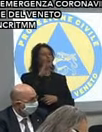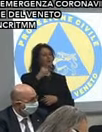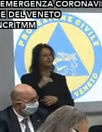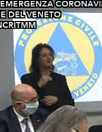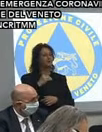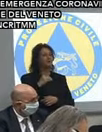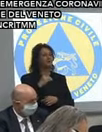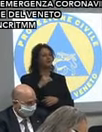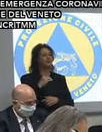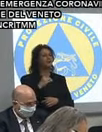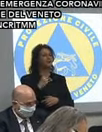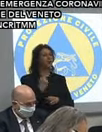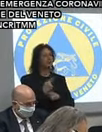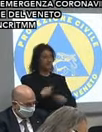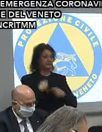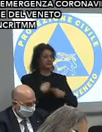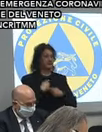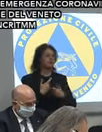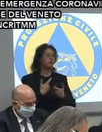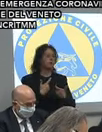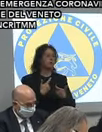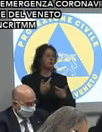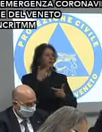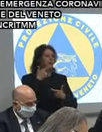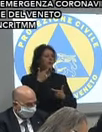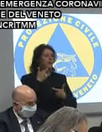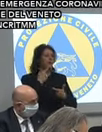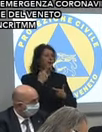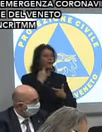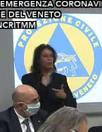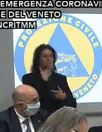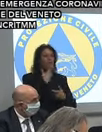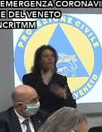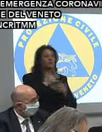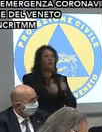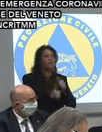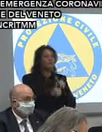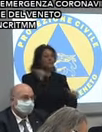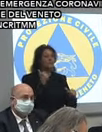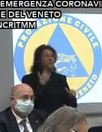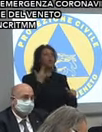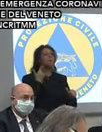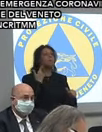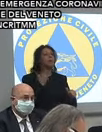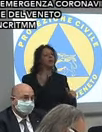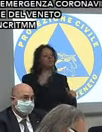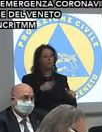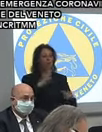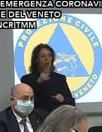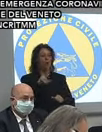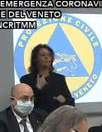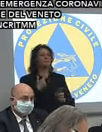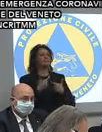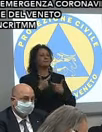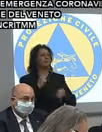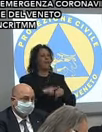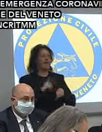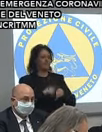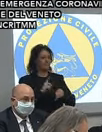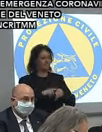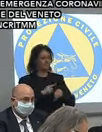po' la presentazione perché avevamo il problema del Covid. Il Covid ha penalizzato, non velocizzato, nel senso che